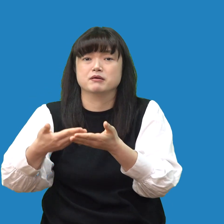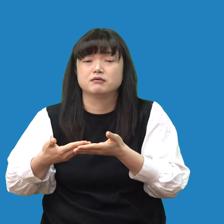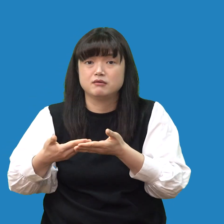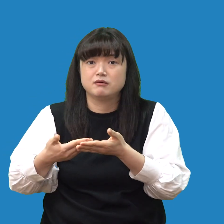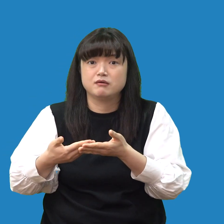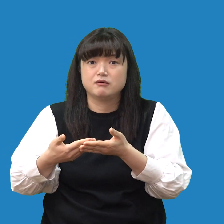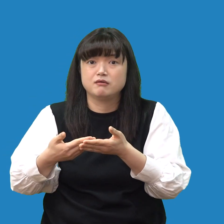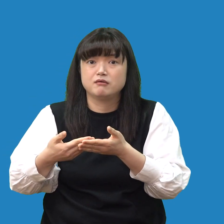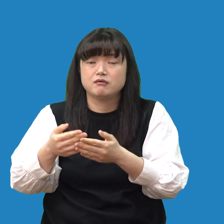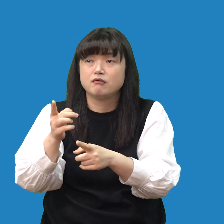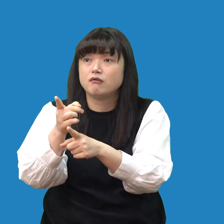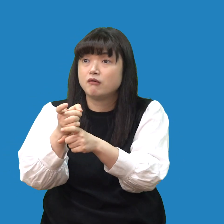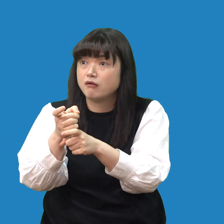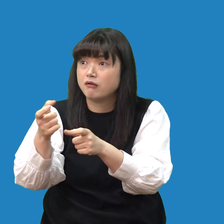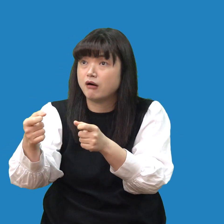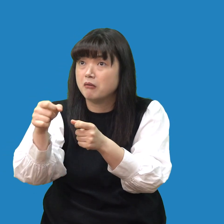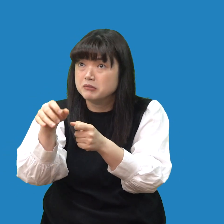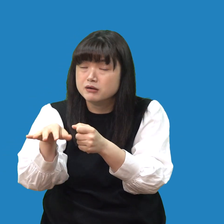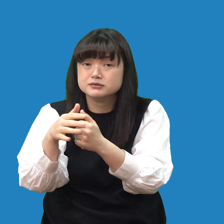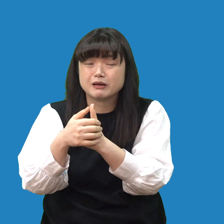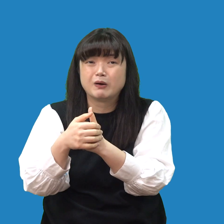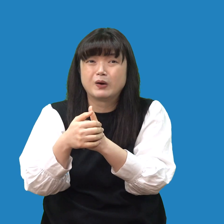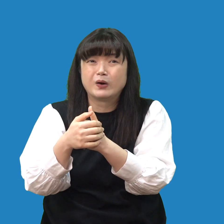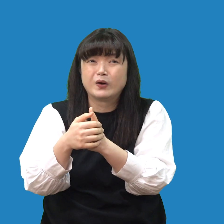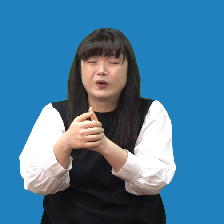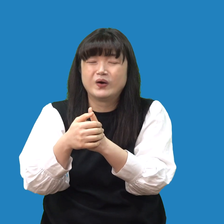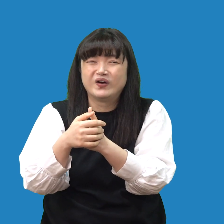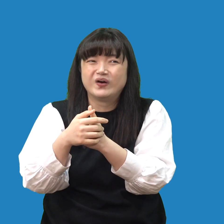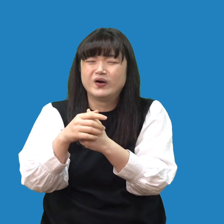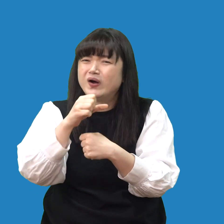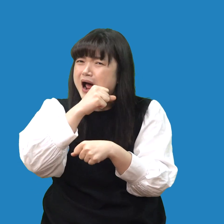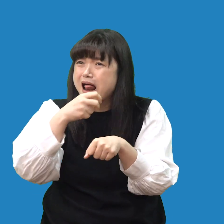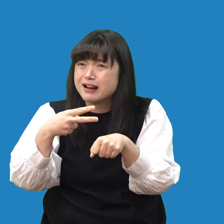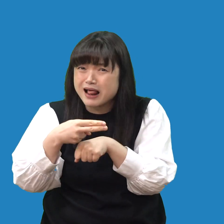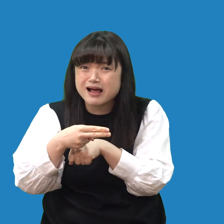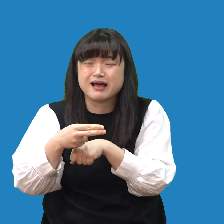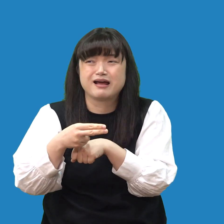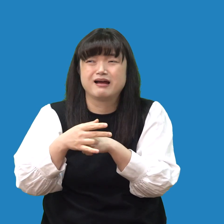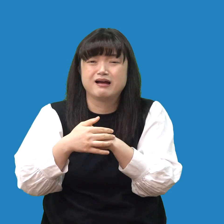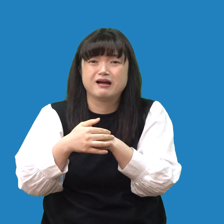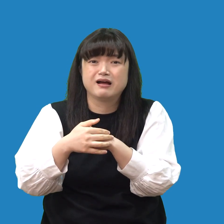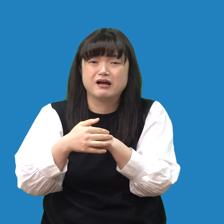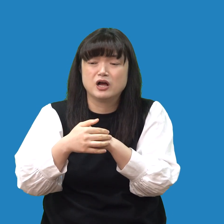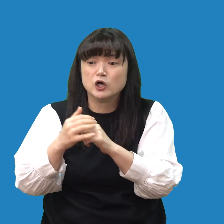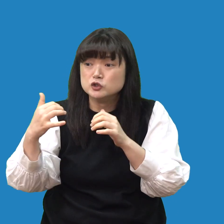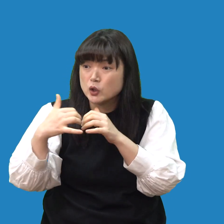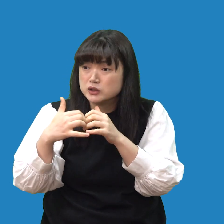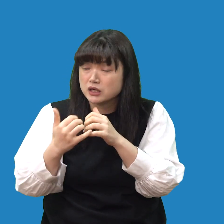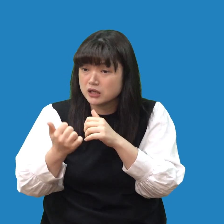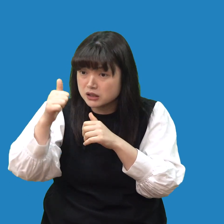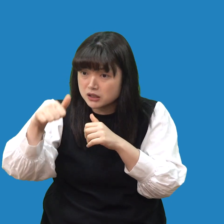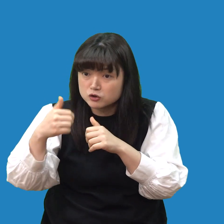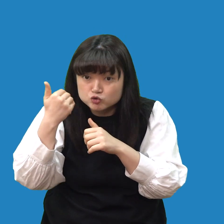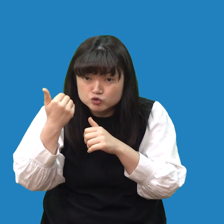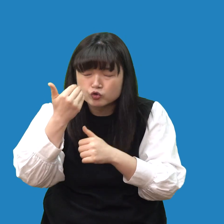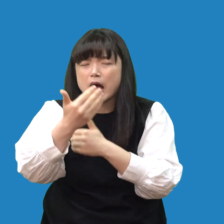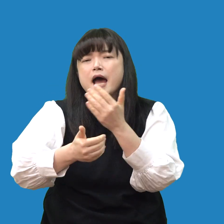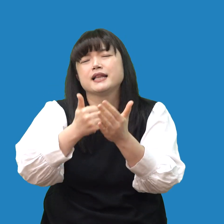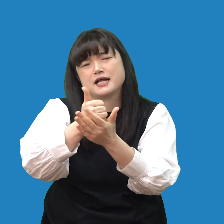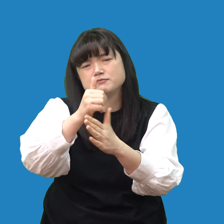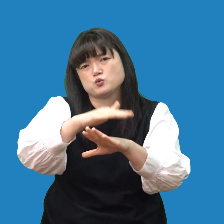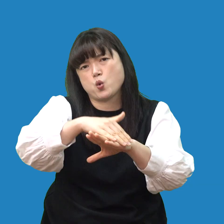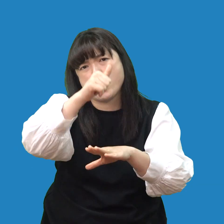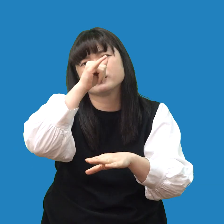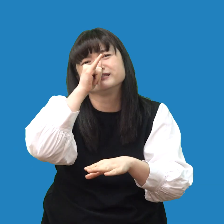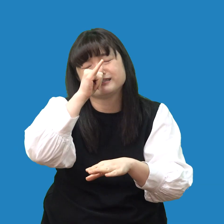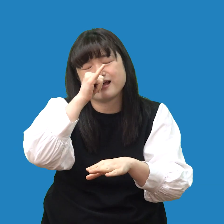앞에서 무장해제를 하나님이 하도록 했는데 그것은 이 전쟁의 승패가 오직 하나님께 달려있다 이것을